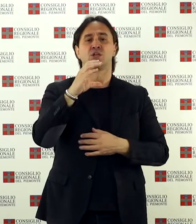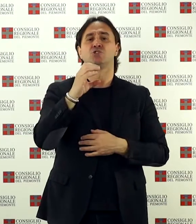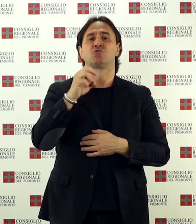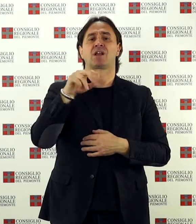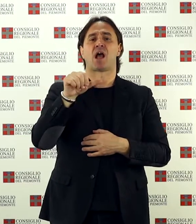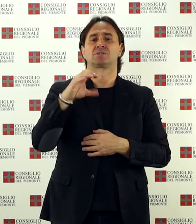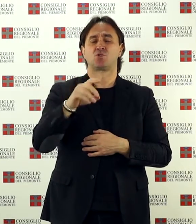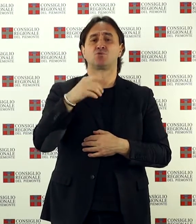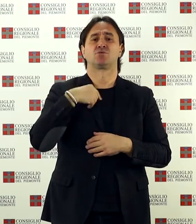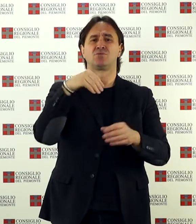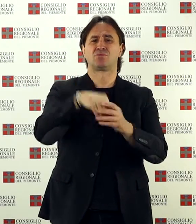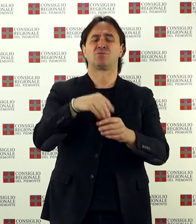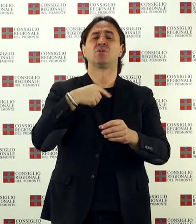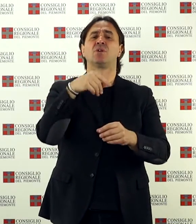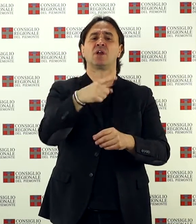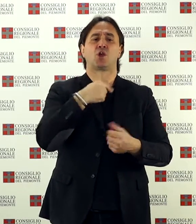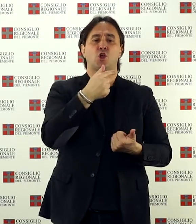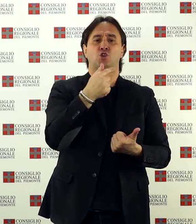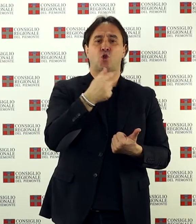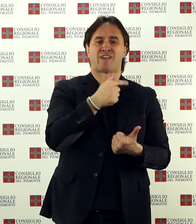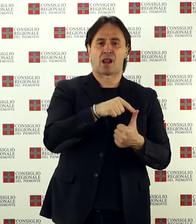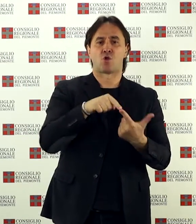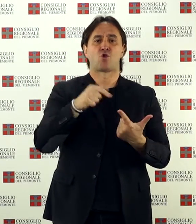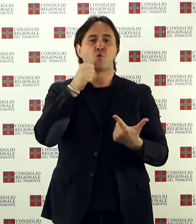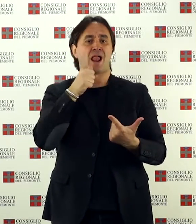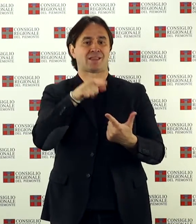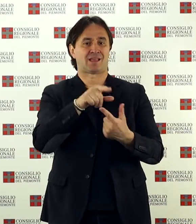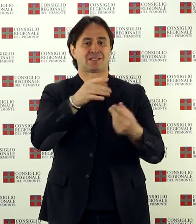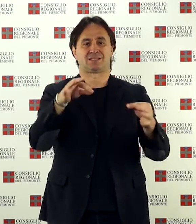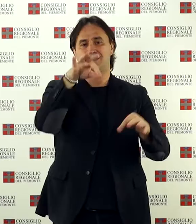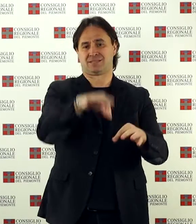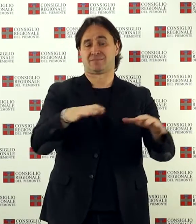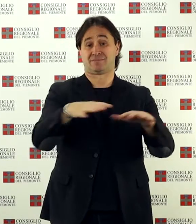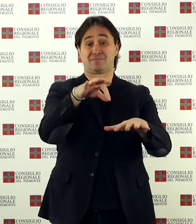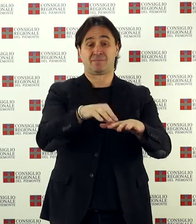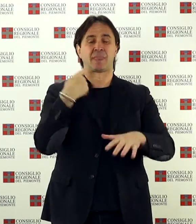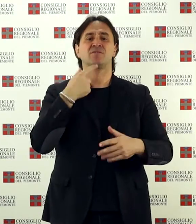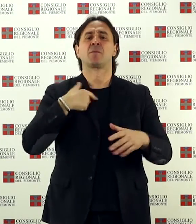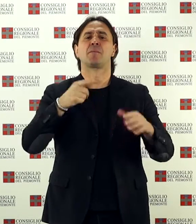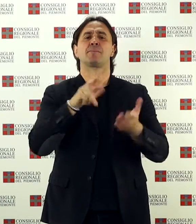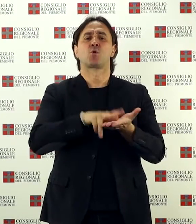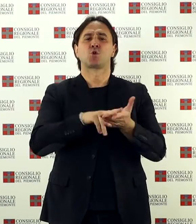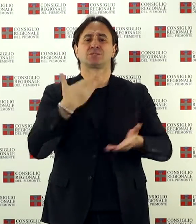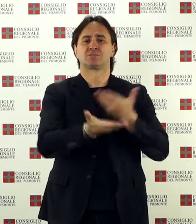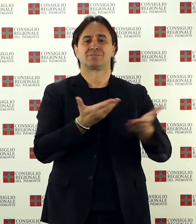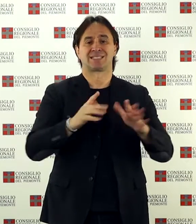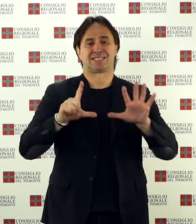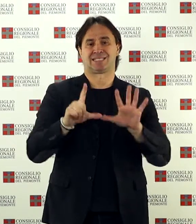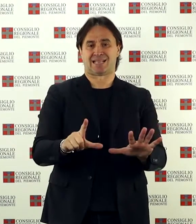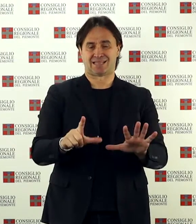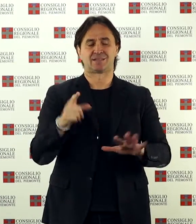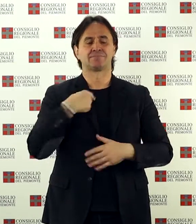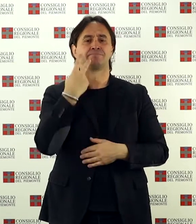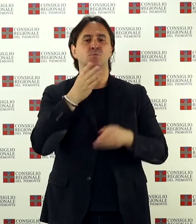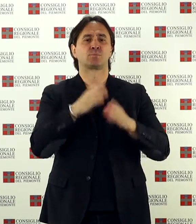Cenasco Movicentro tra Trofarelle e Moncalieri. Quella che delle sette proposte pervenute è risultata la più opportuna dal punto di